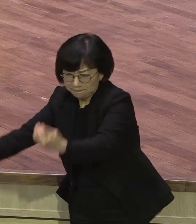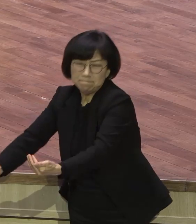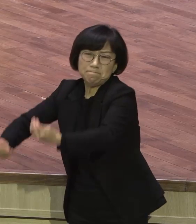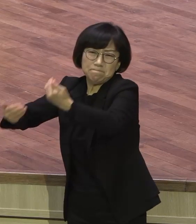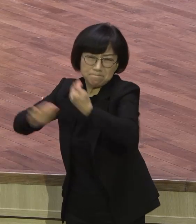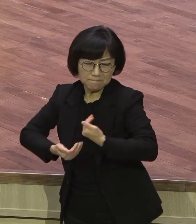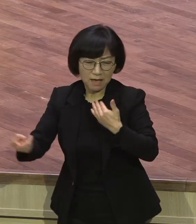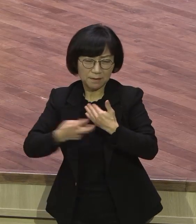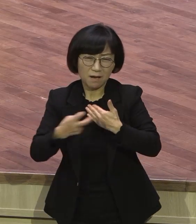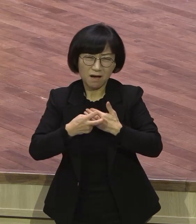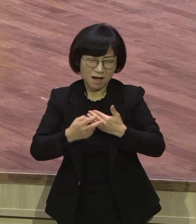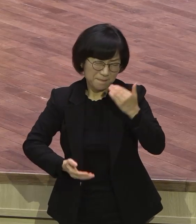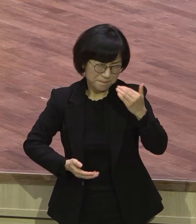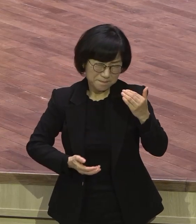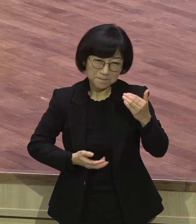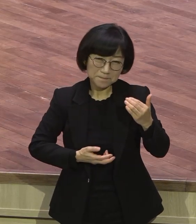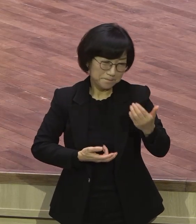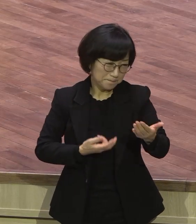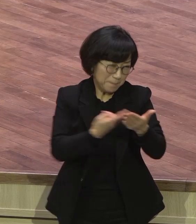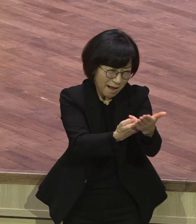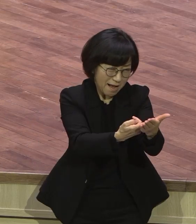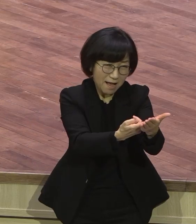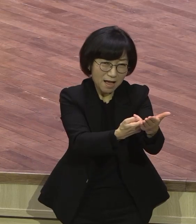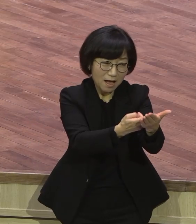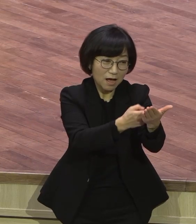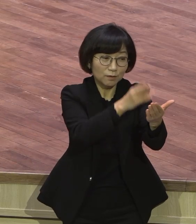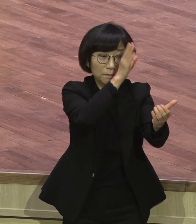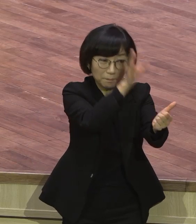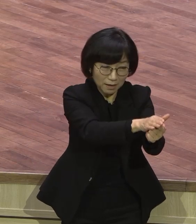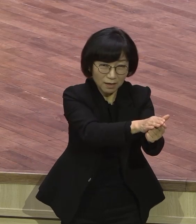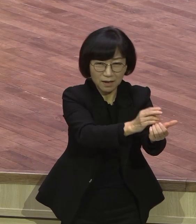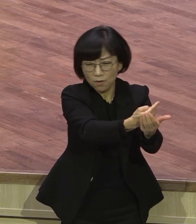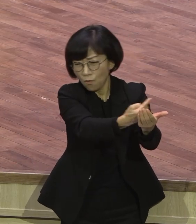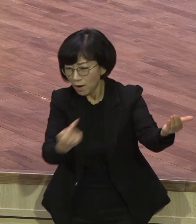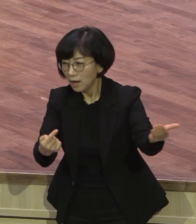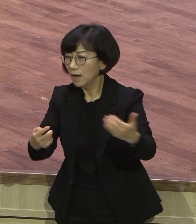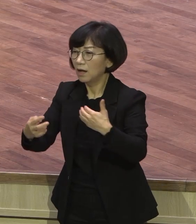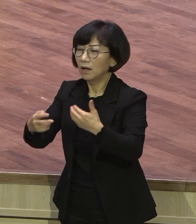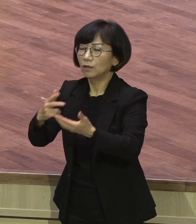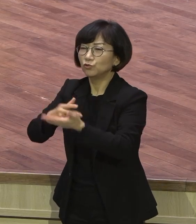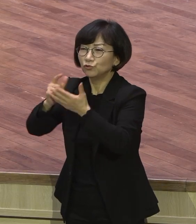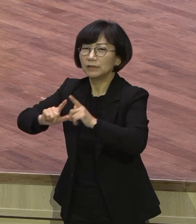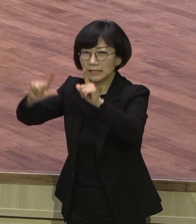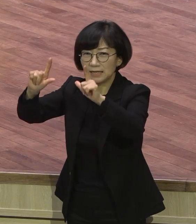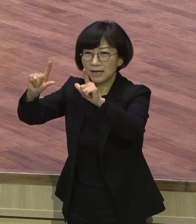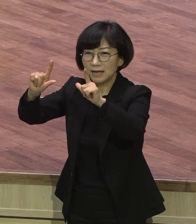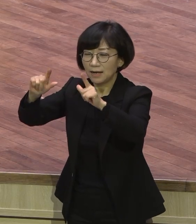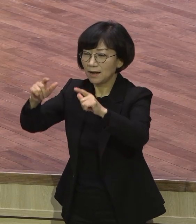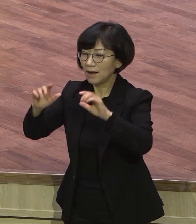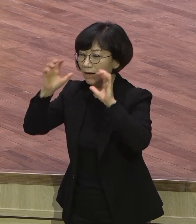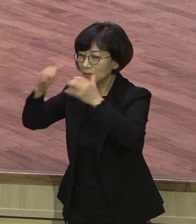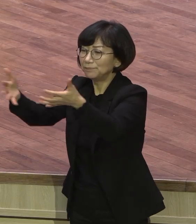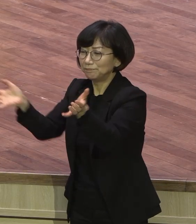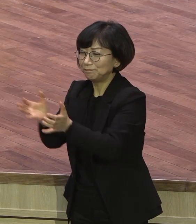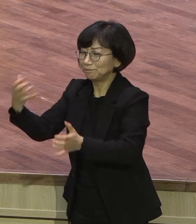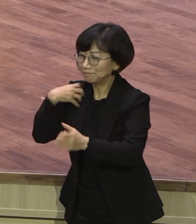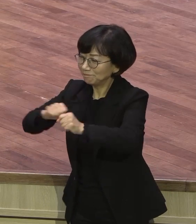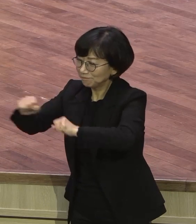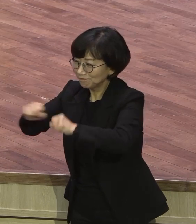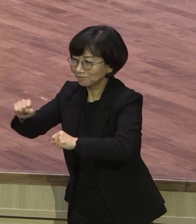가서 입원시켜 놓고 주일 부장 사회에 보러 갔다니까 아무도 몰라 우리 아이가